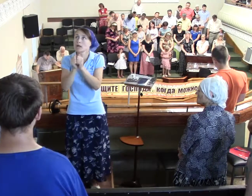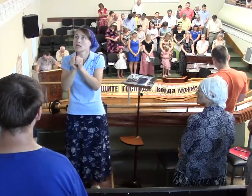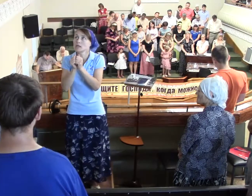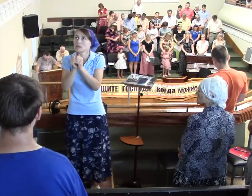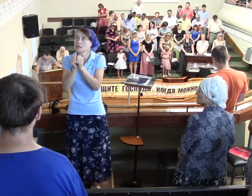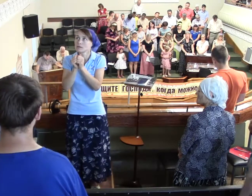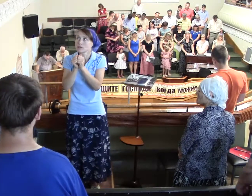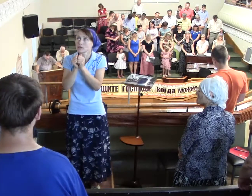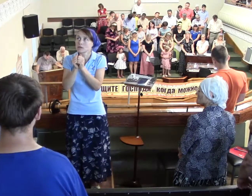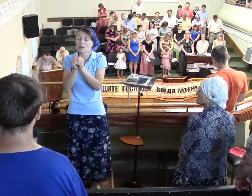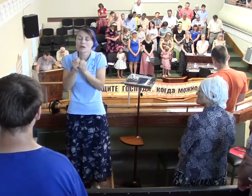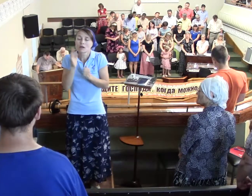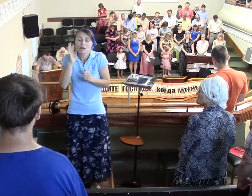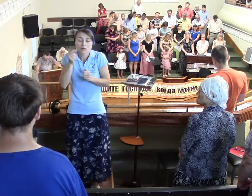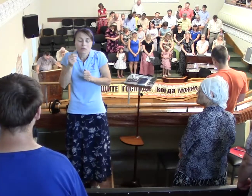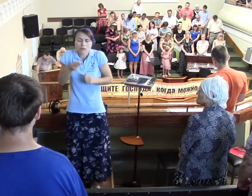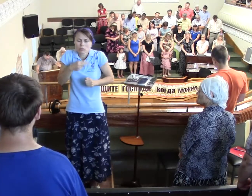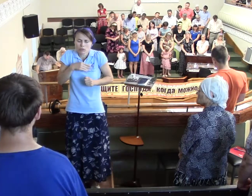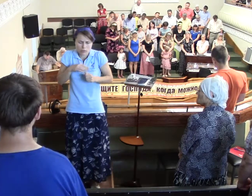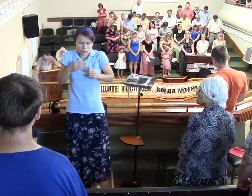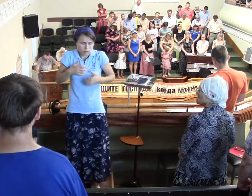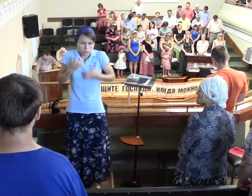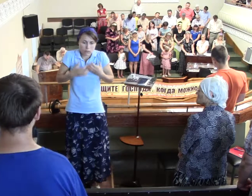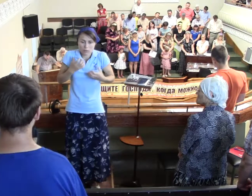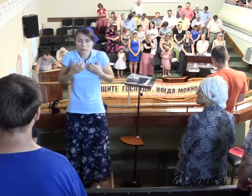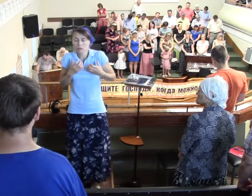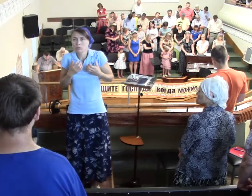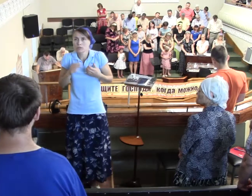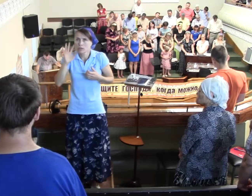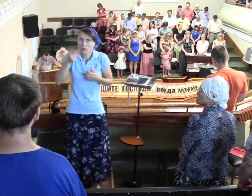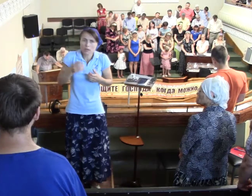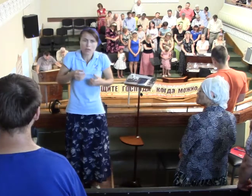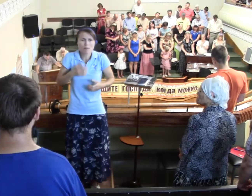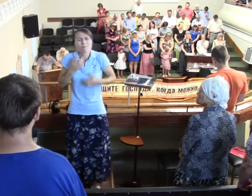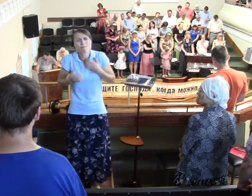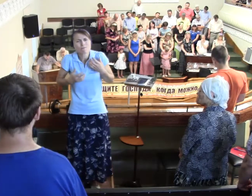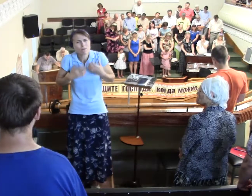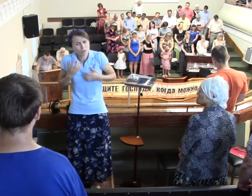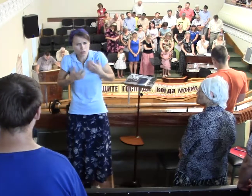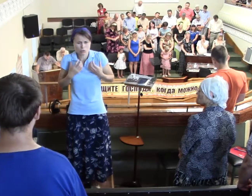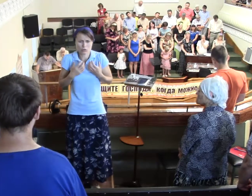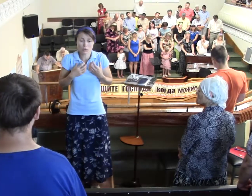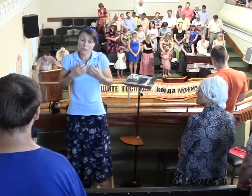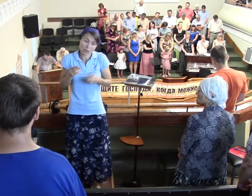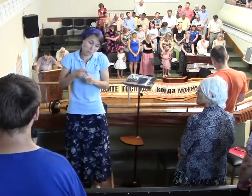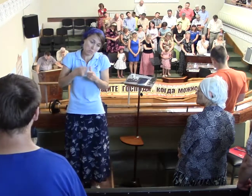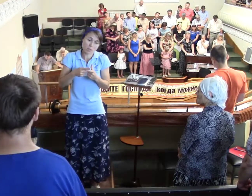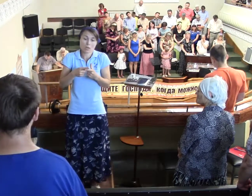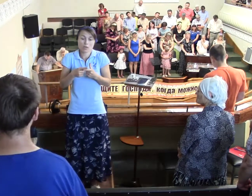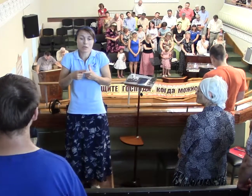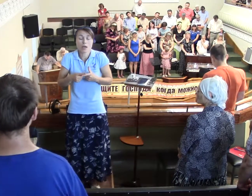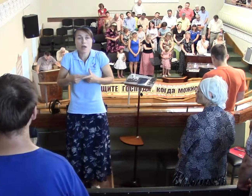когда, Господи, наша душа, она в смятении, когда, Господи, мы находимся в переживаниях, или, может быть, в радости, или когда